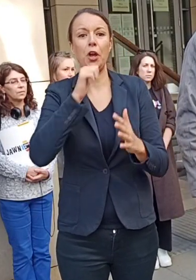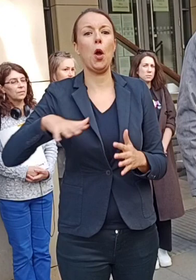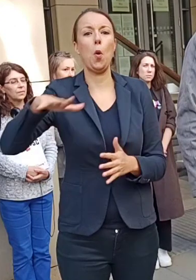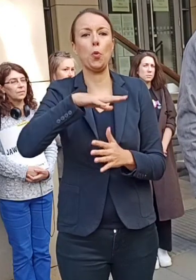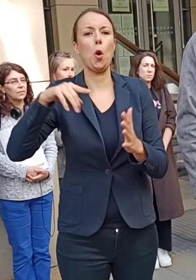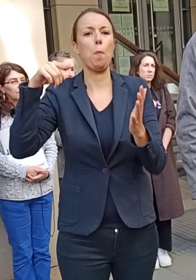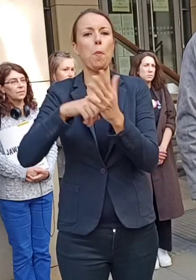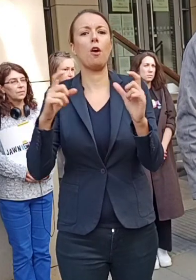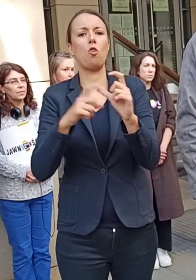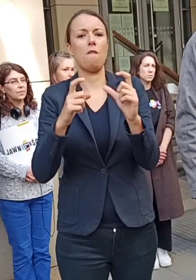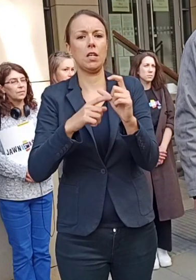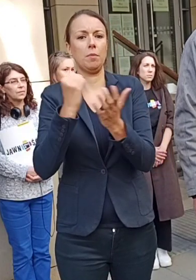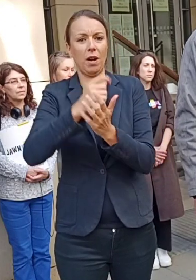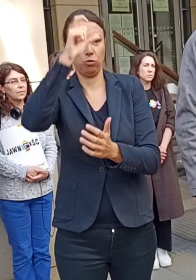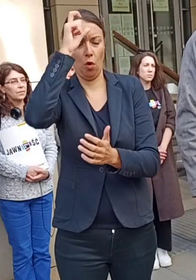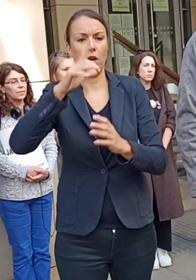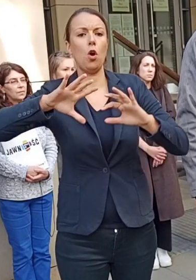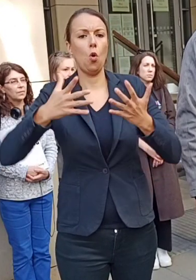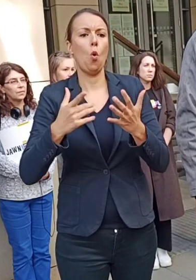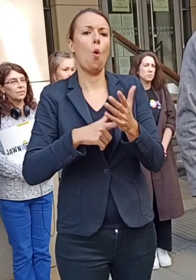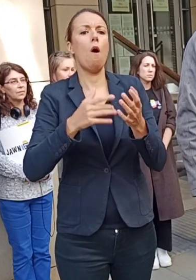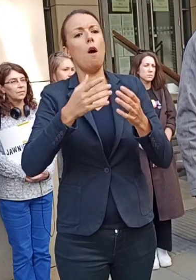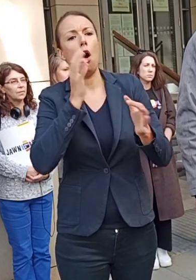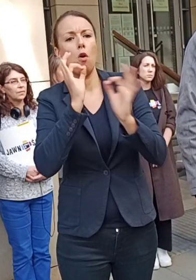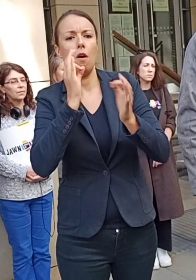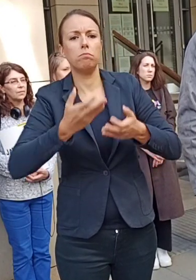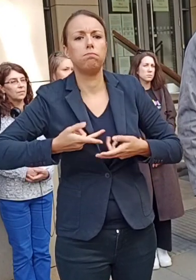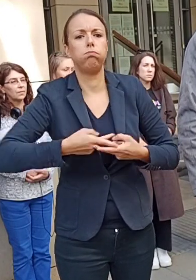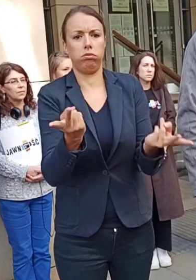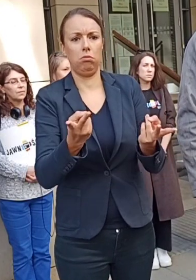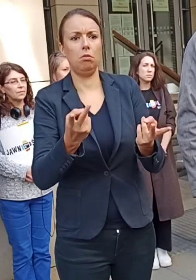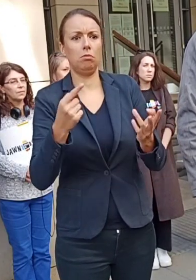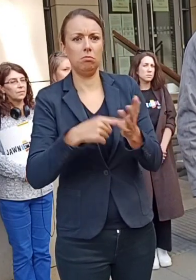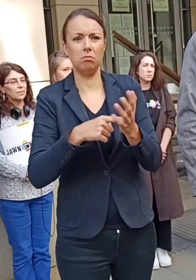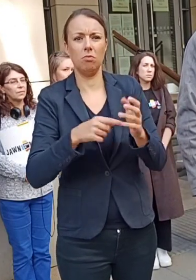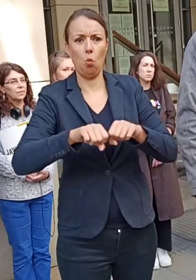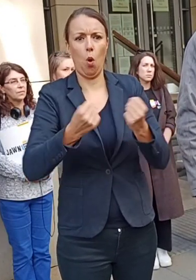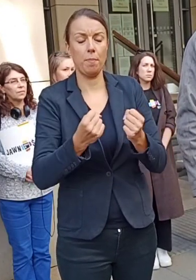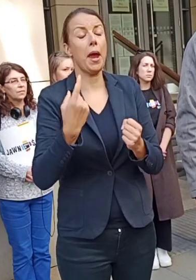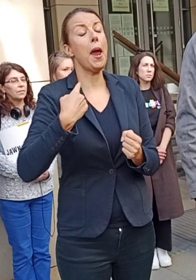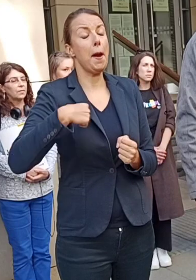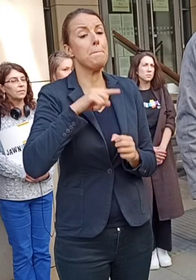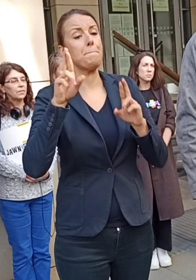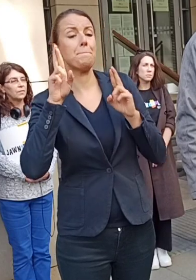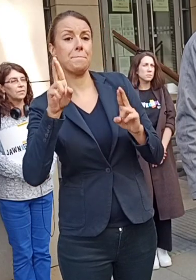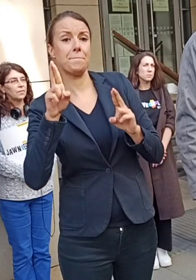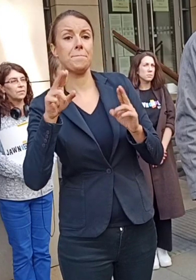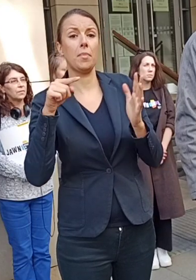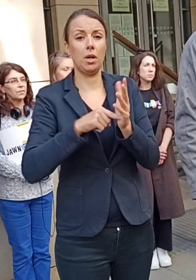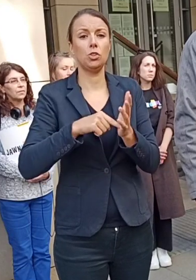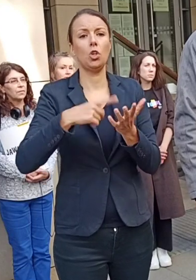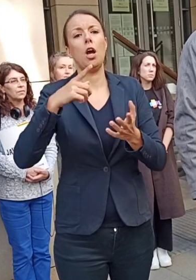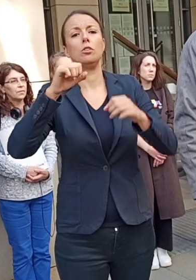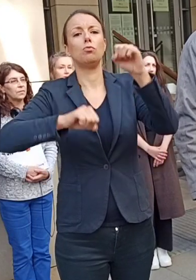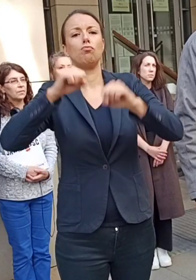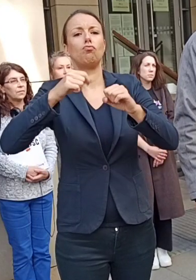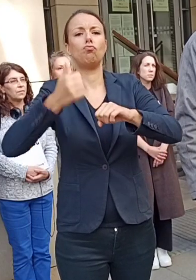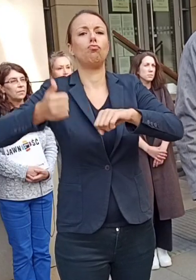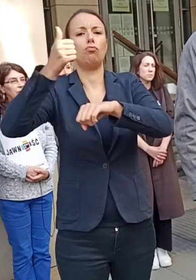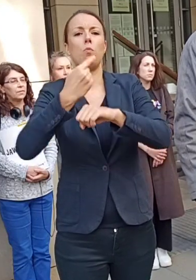czyli wolności wypowiedzi. I mam nadzieję, że Trybunał uzna, że dochodzi do takiej sytuacji, że my jako społeczeństwo nie mamy tych informacji, że jest